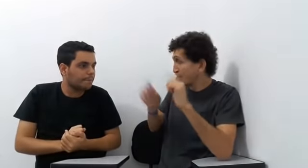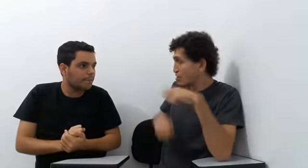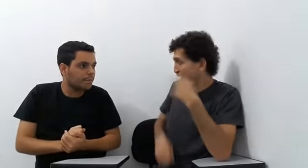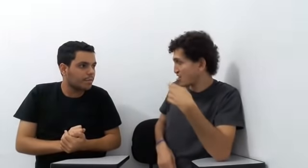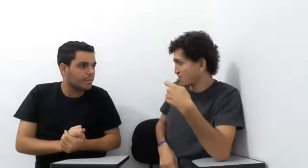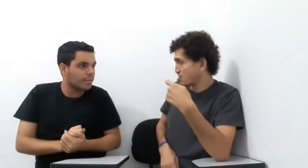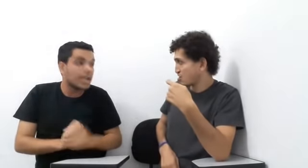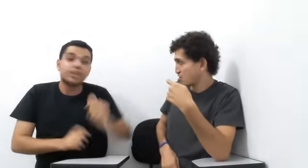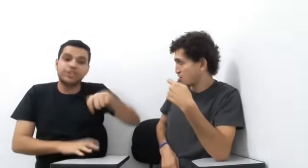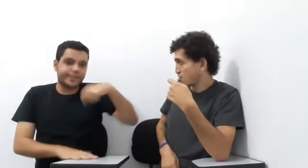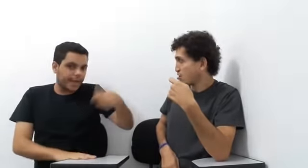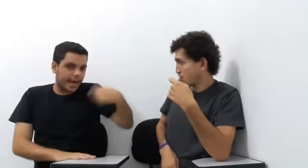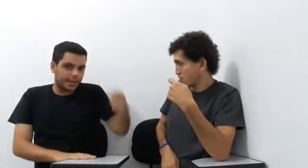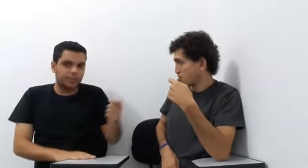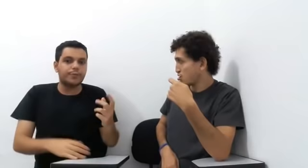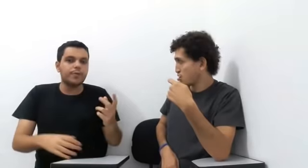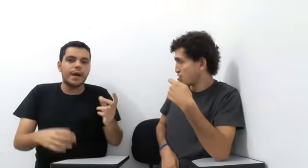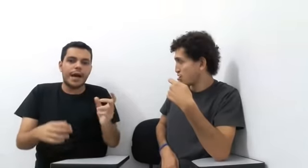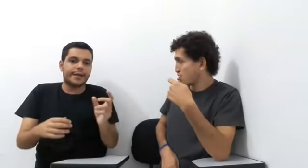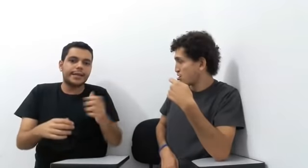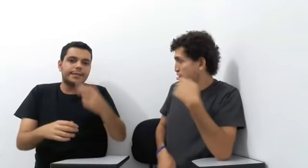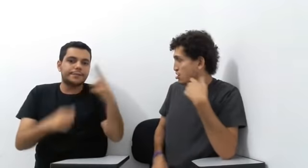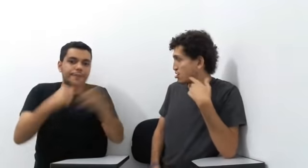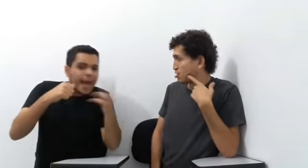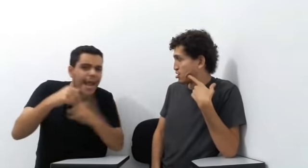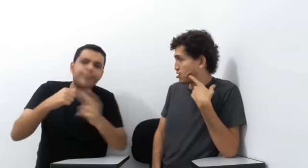sinais. De sinais, tipo aqueles verbos,